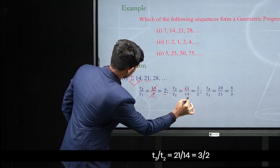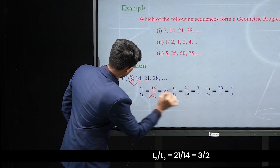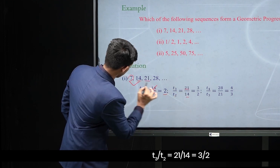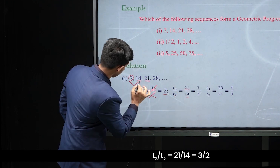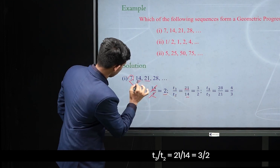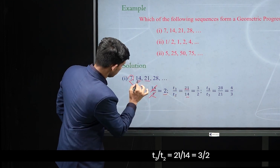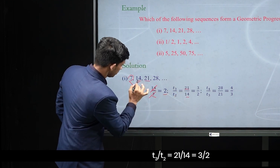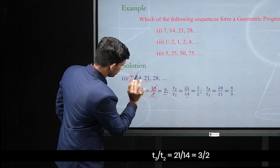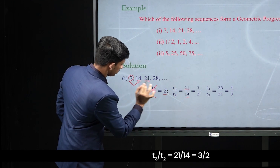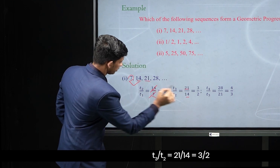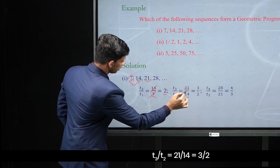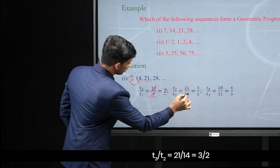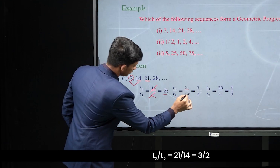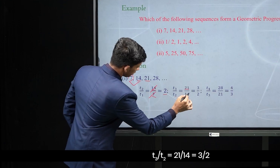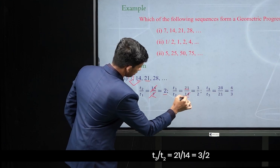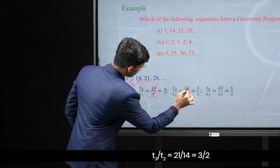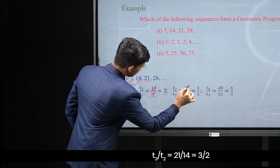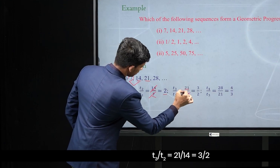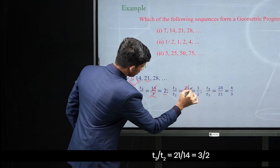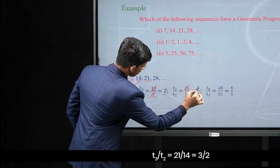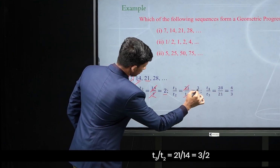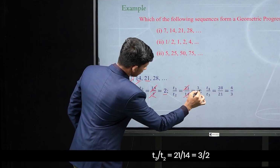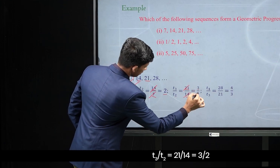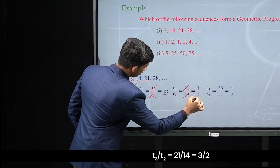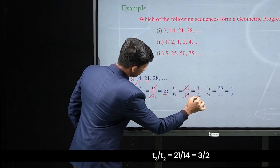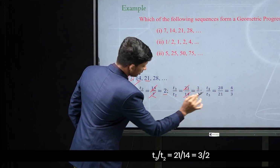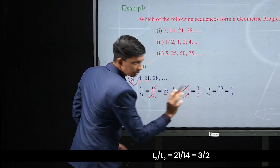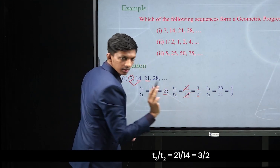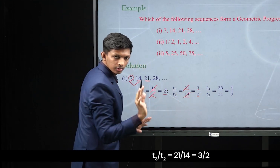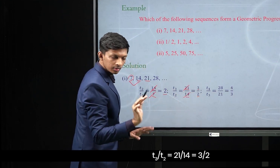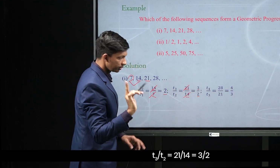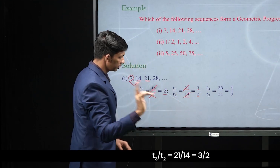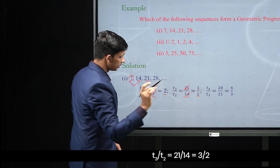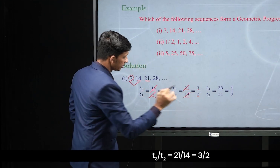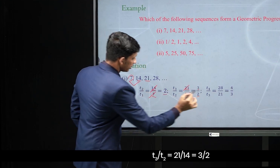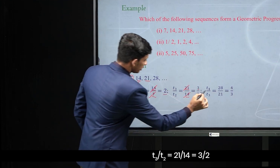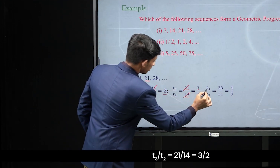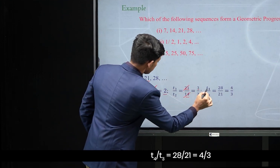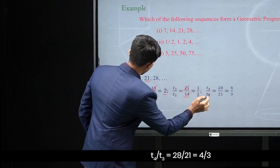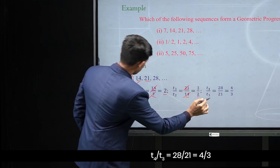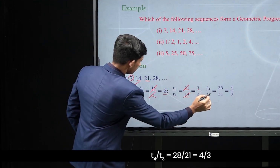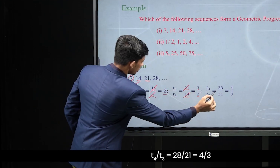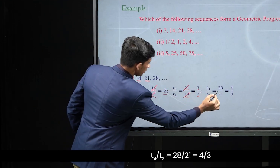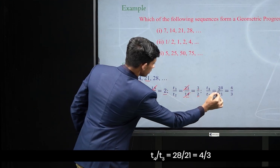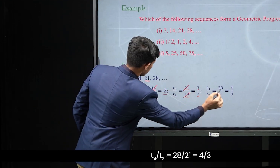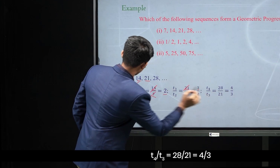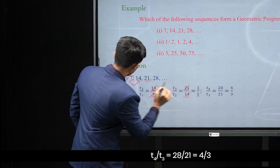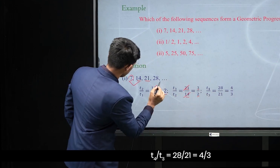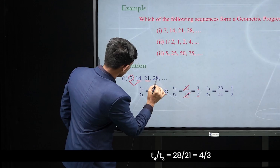21 கீழ் 14 ஈடு 3 கீழ் 2. டி கீழ் இலக்கு